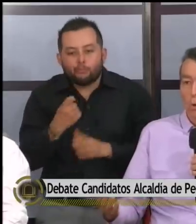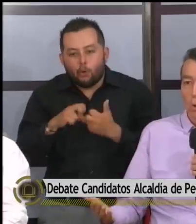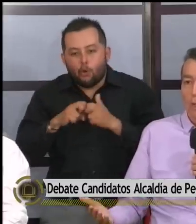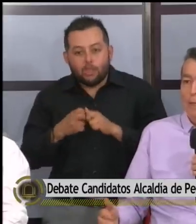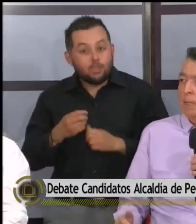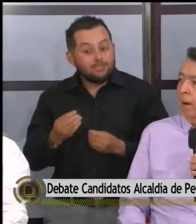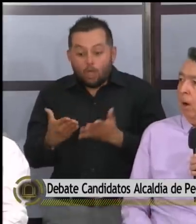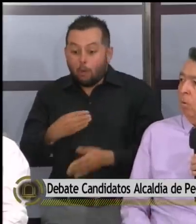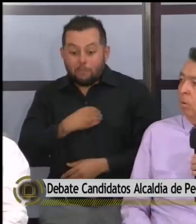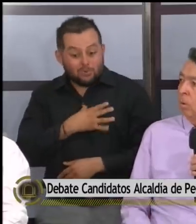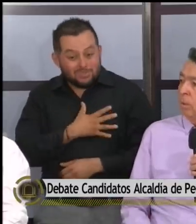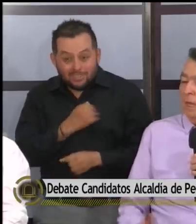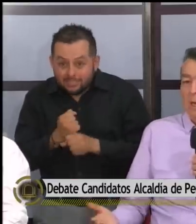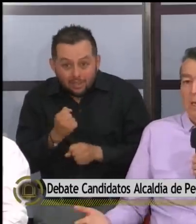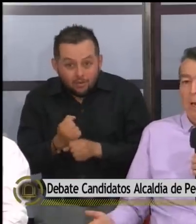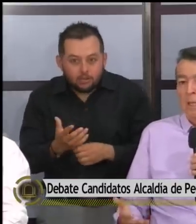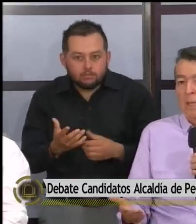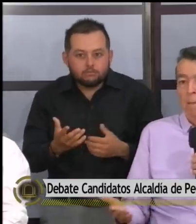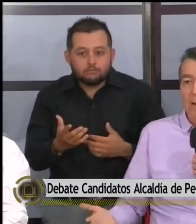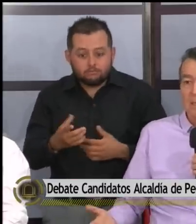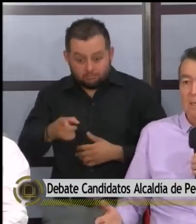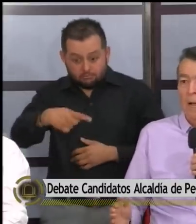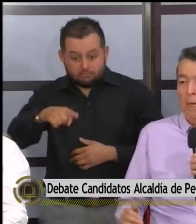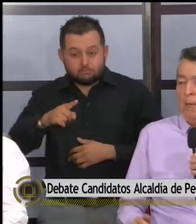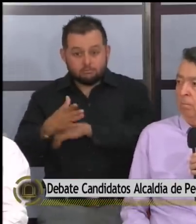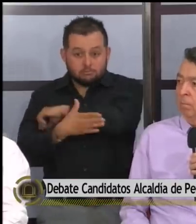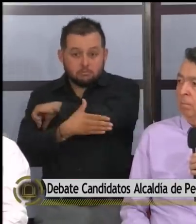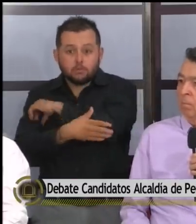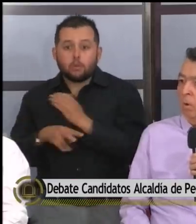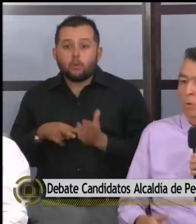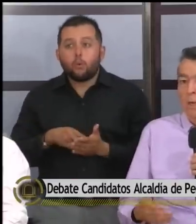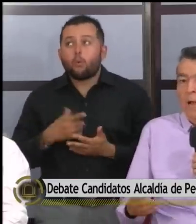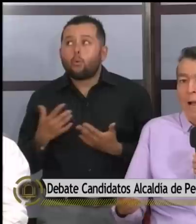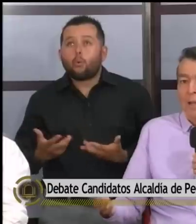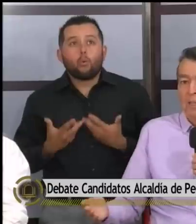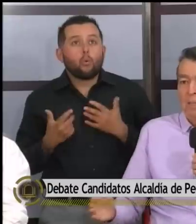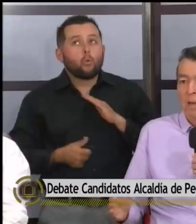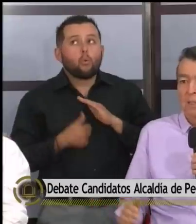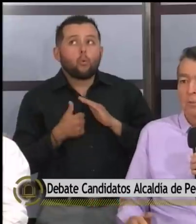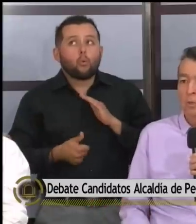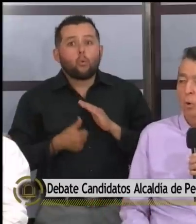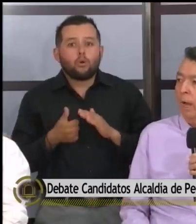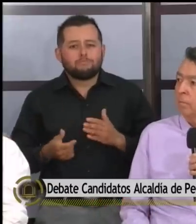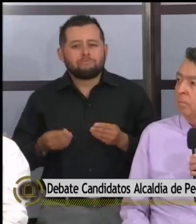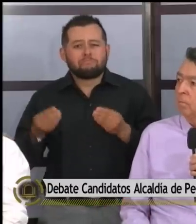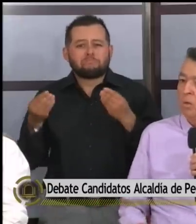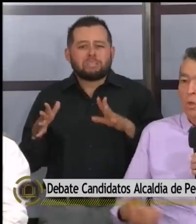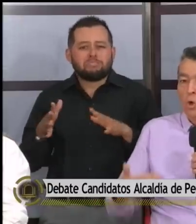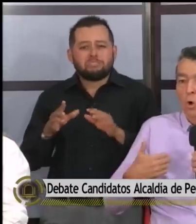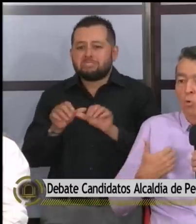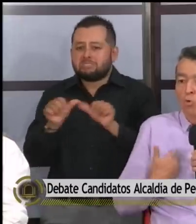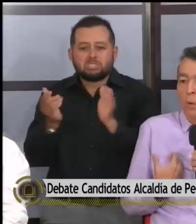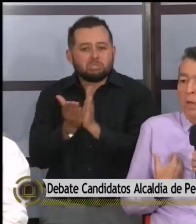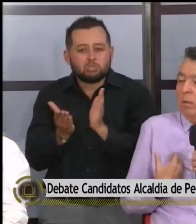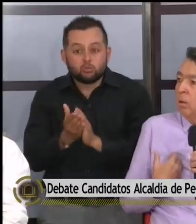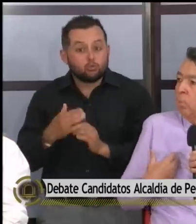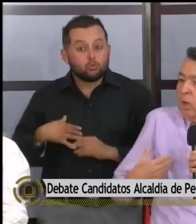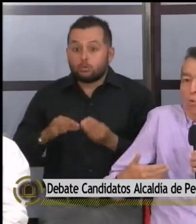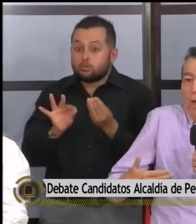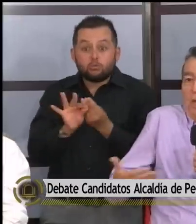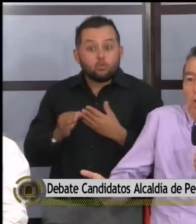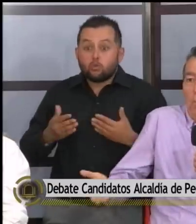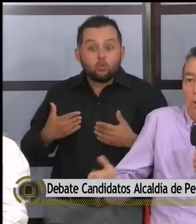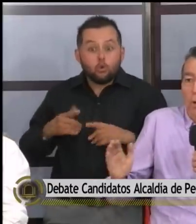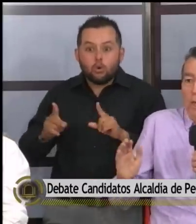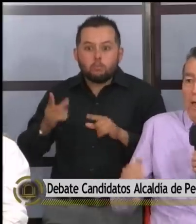no da oportunidades de trabajo, que quiere que la gente se pare en las esquinas, ¿a qué? Cuando hay una altísima deserción escolar. Yo no consumí porque